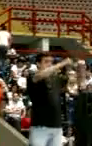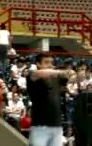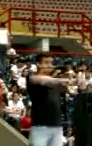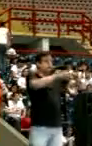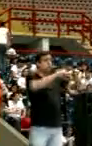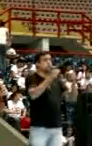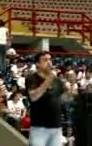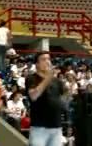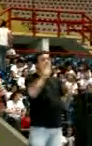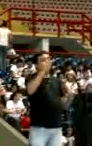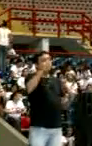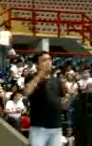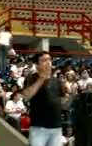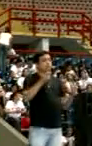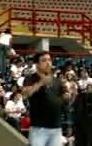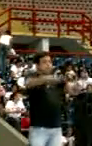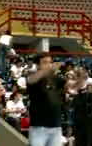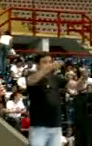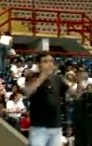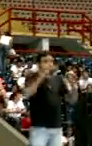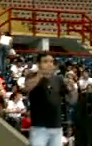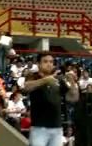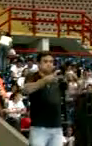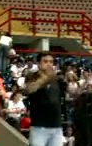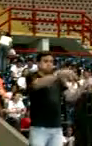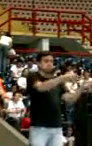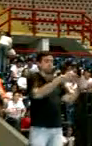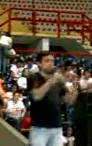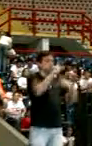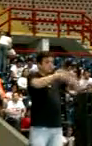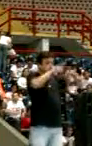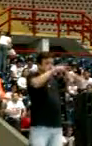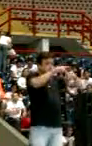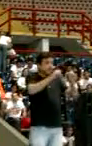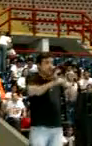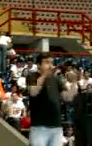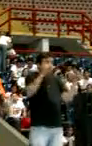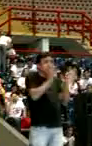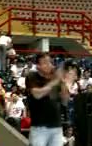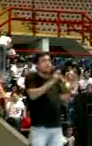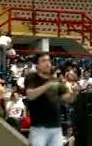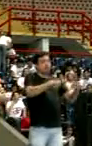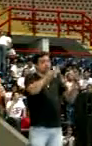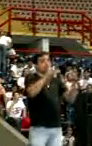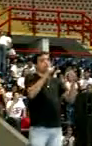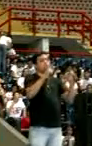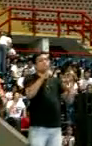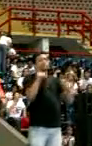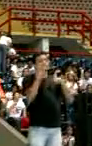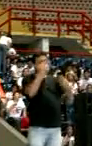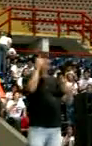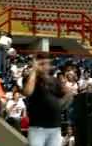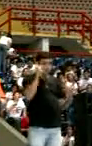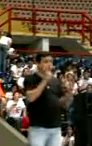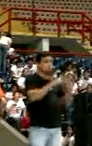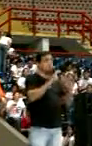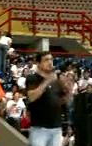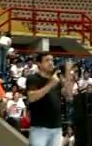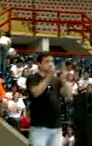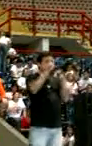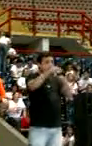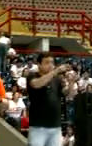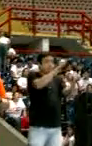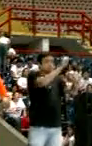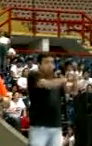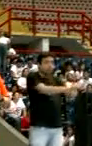estão gastando o dinheiro deles com guerra, jovem. Guerra quebra um país? Quebra. Morre as pessoas, para a produção, mas